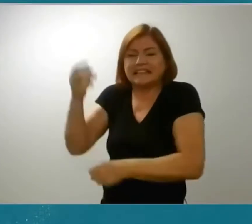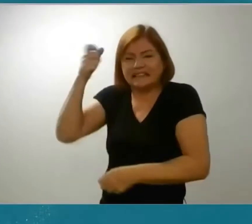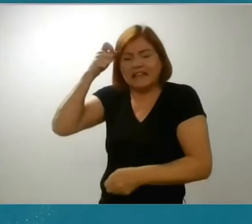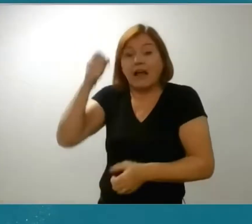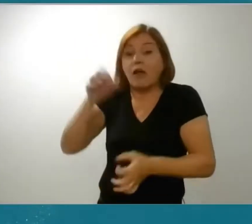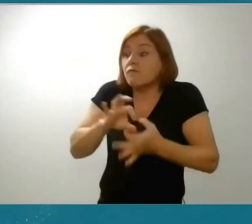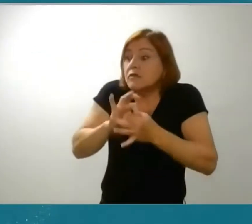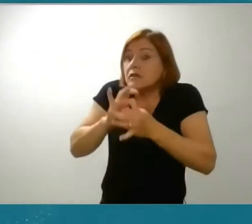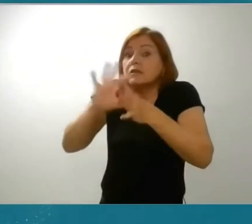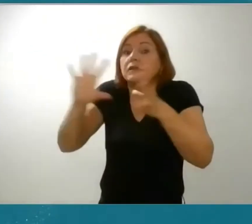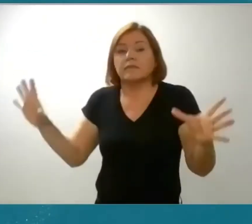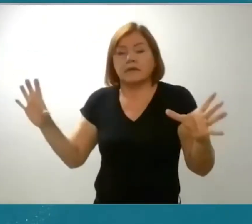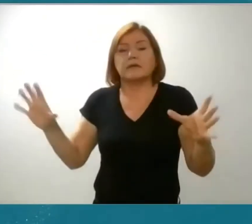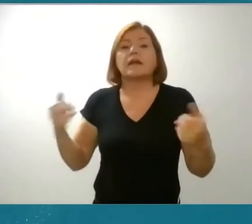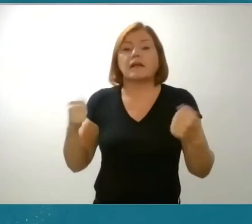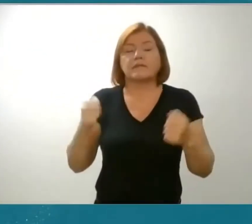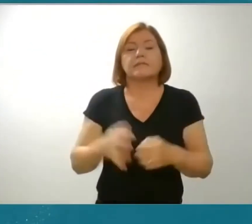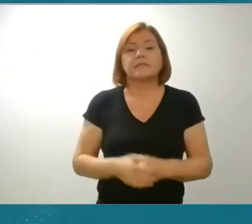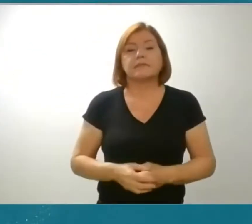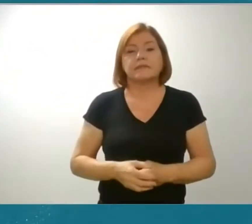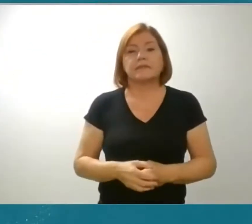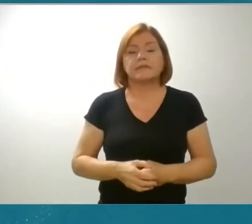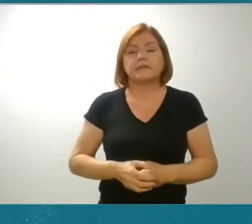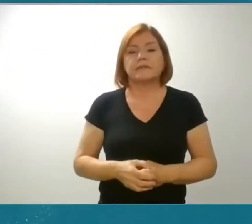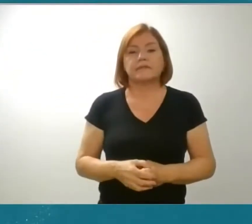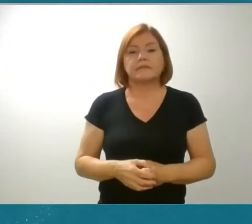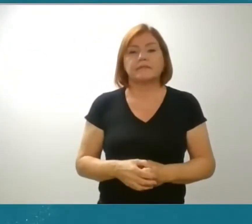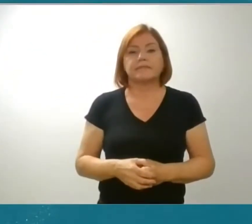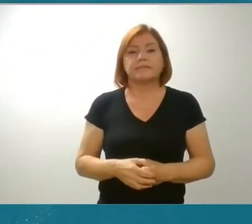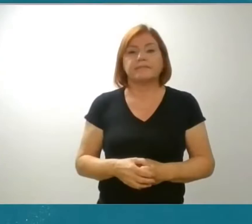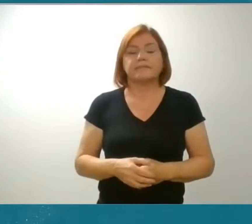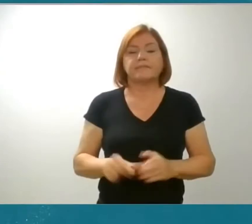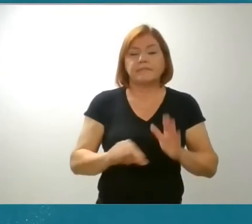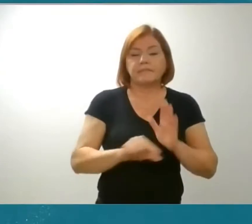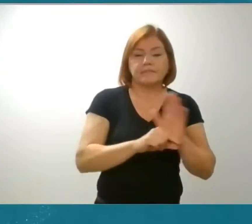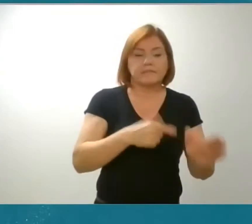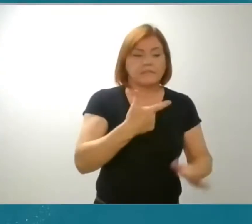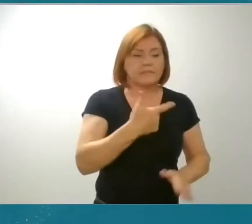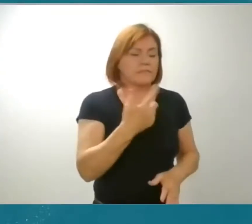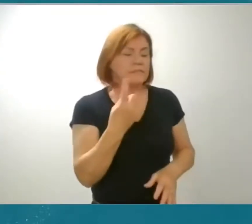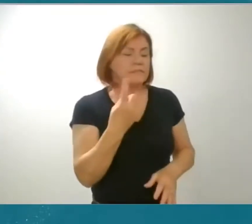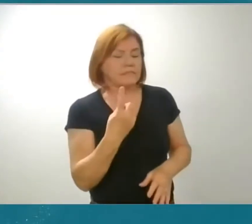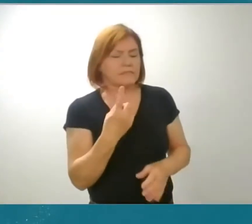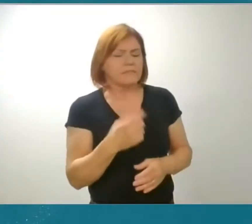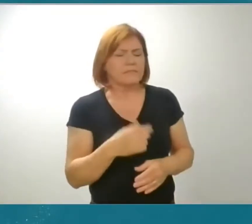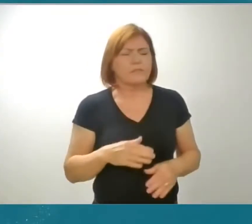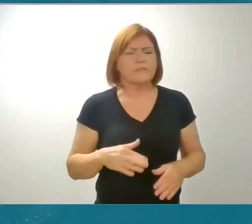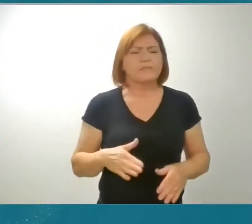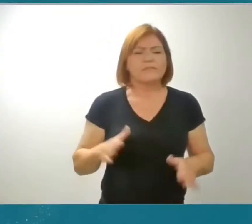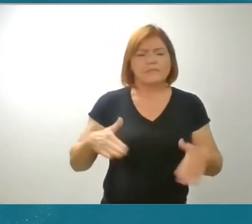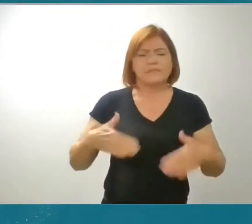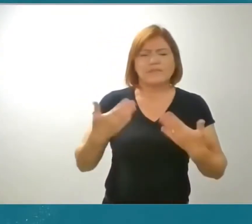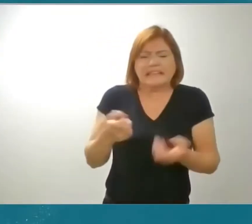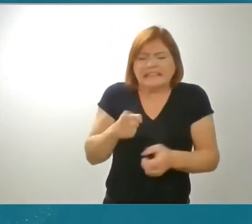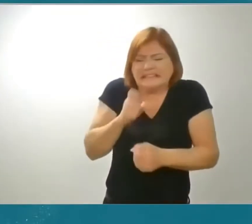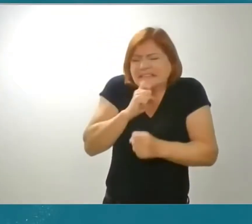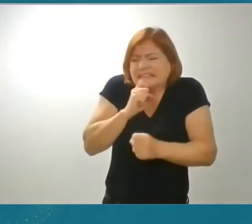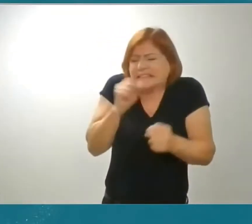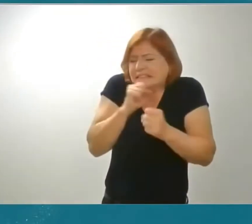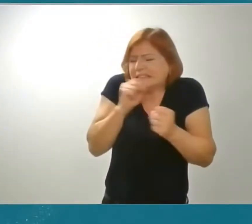Eu me perco aqui, onde eu estou? 21, né? Quando chega o inverno rigoroso, ela não